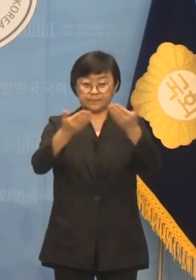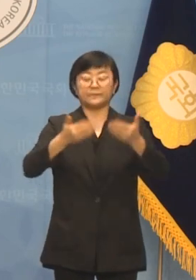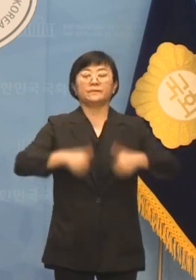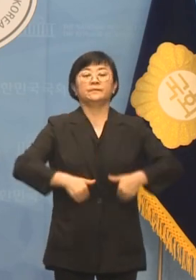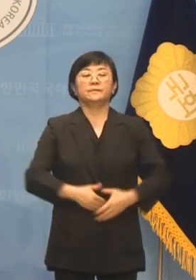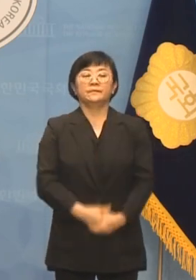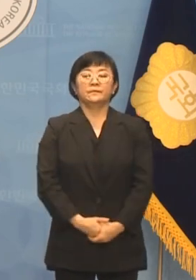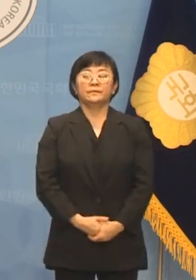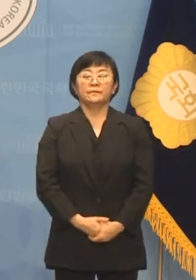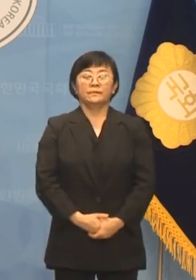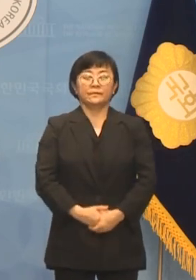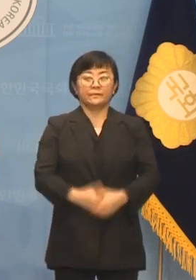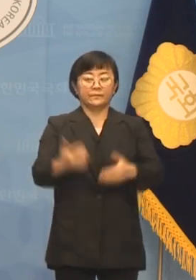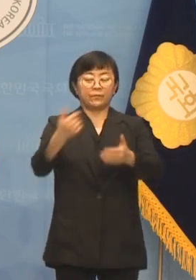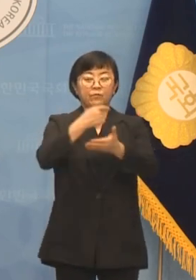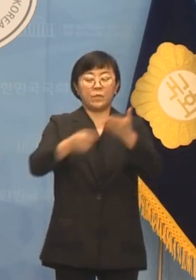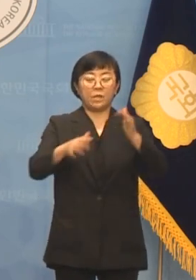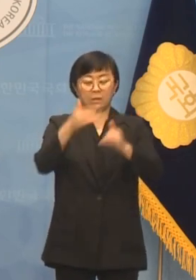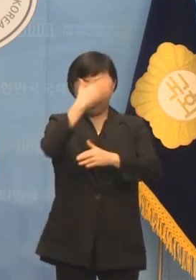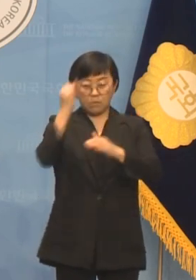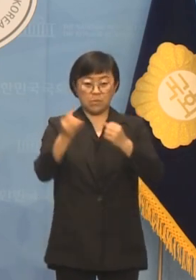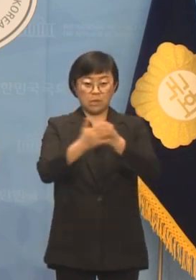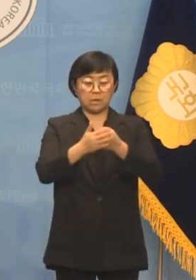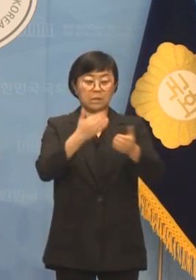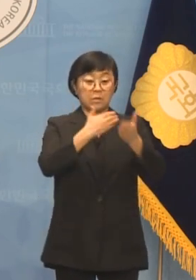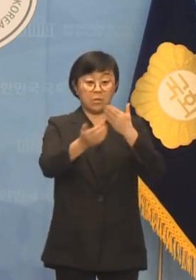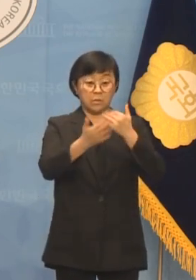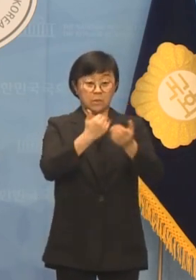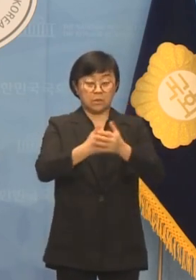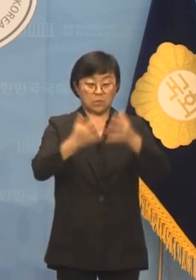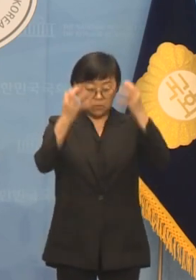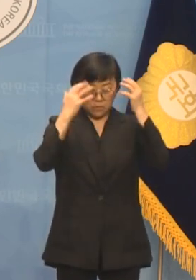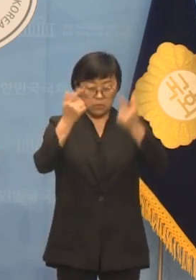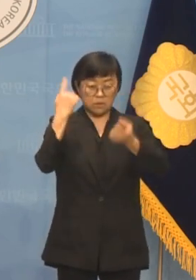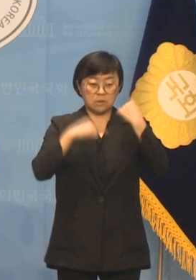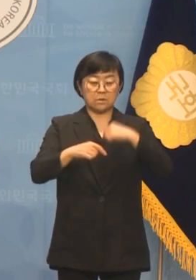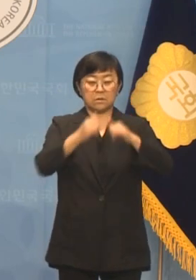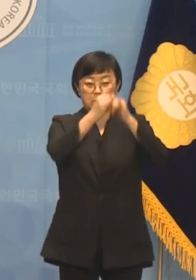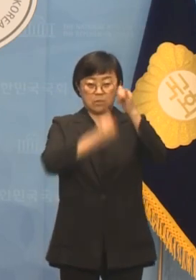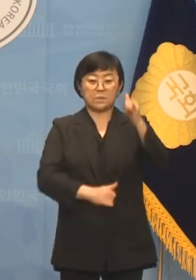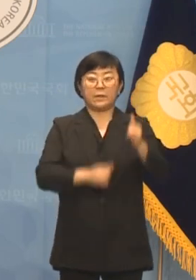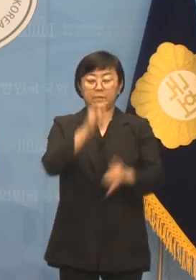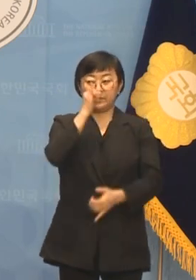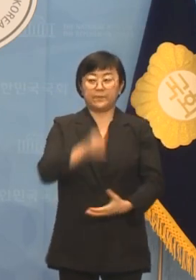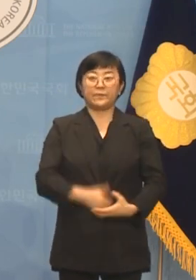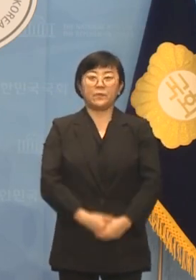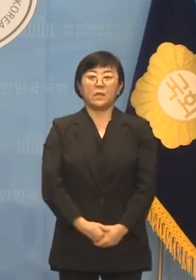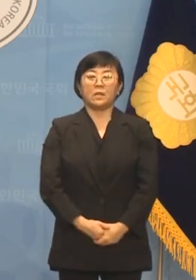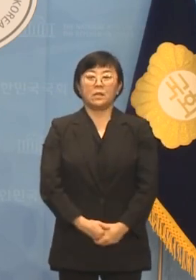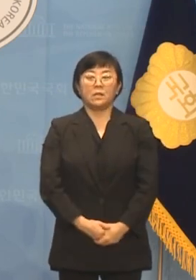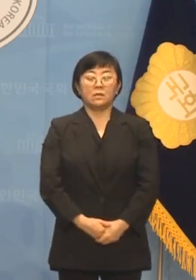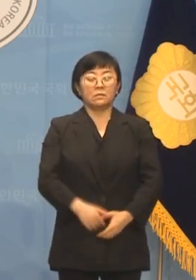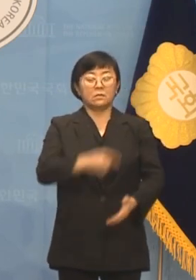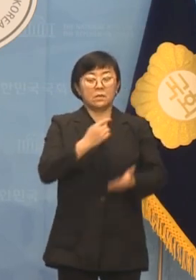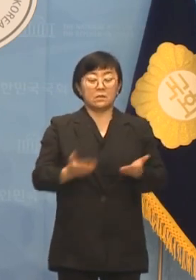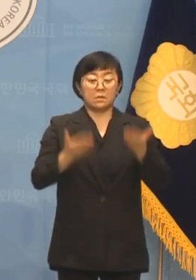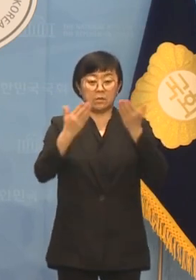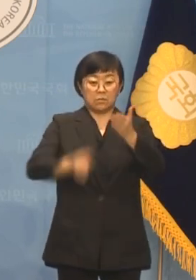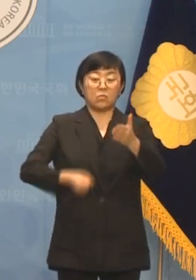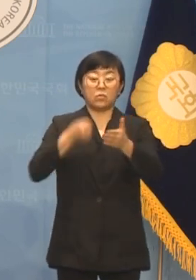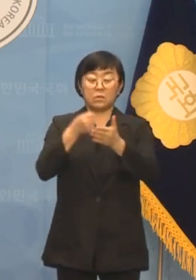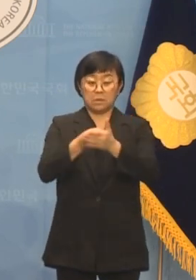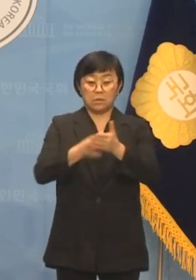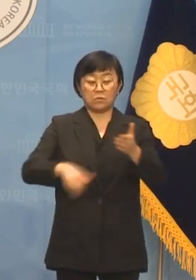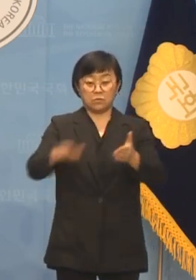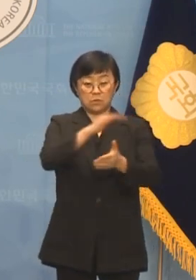합니다. 유한부 피해자들이 겪은 고통과 상처는 우리 역사의 비극입니다. 그들의 희생과 용기로 인해